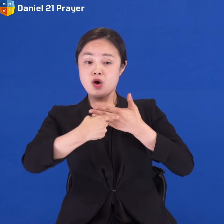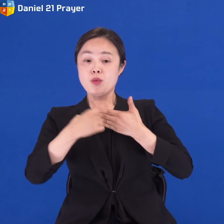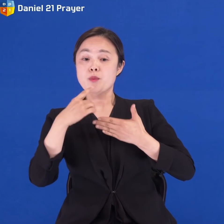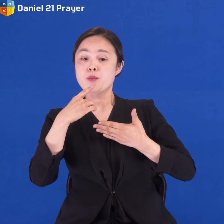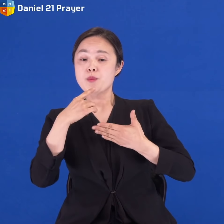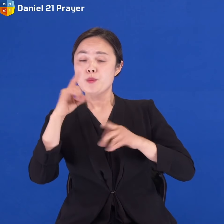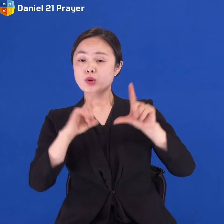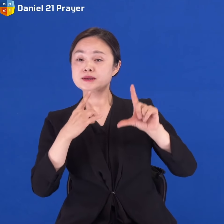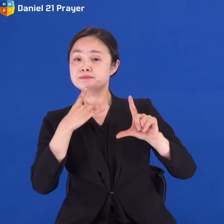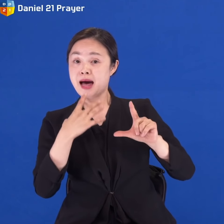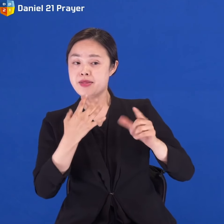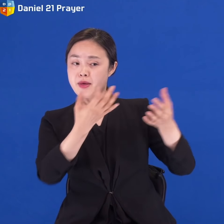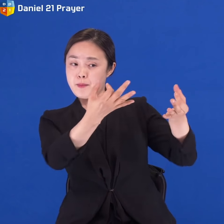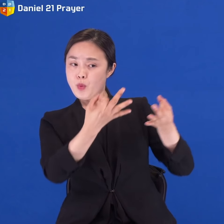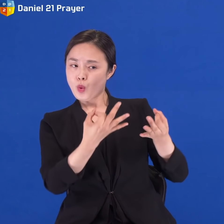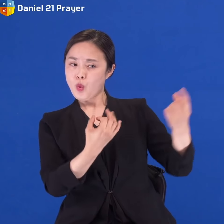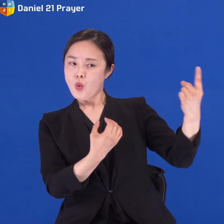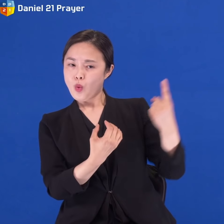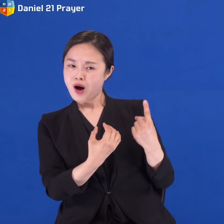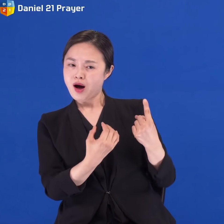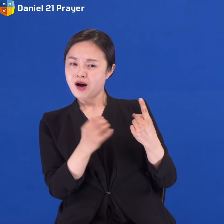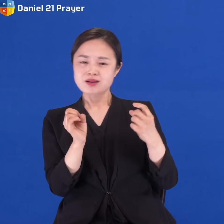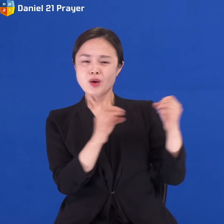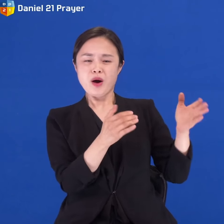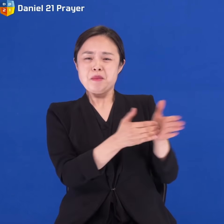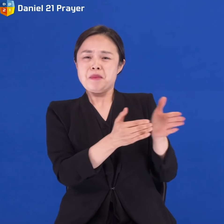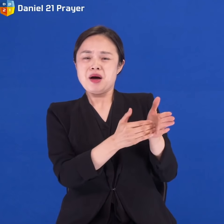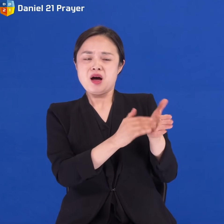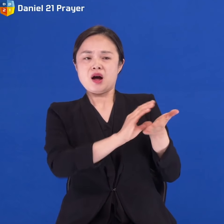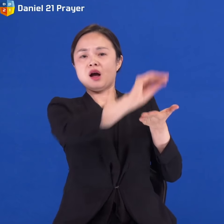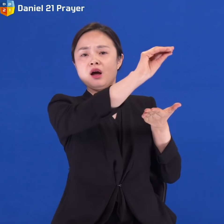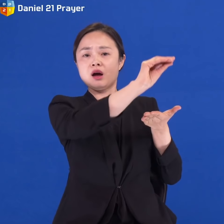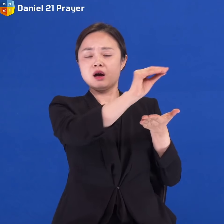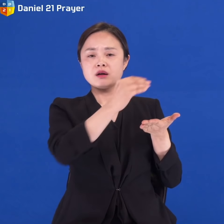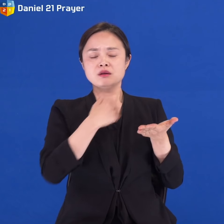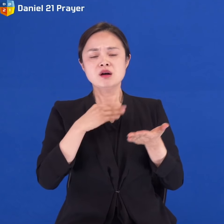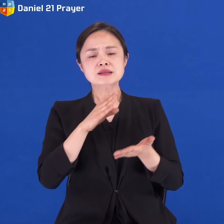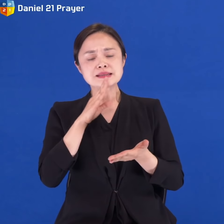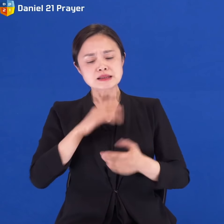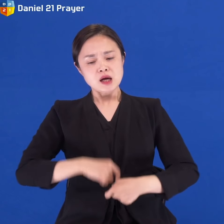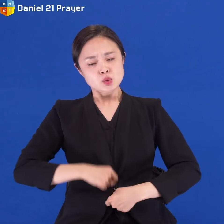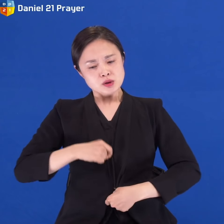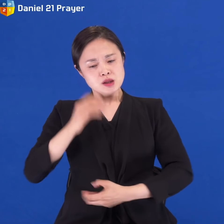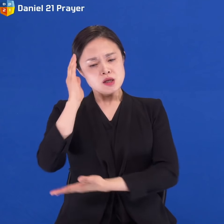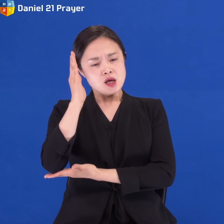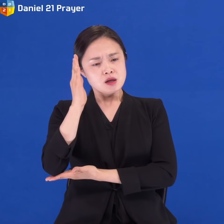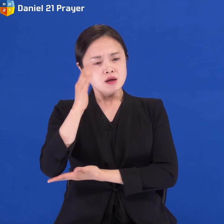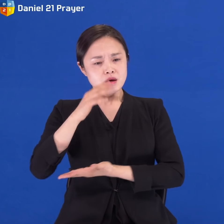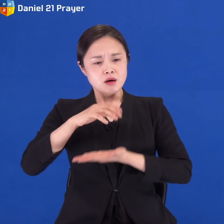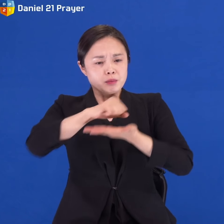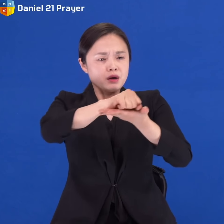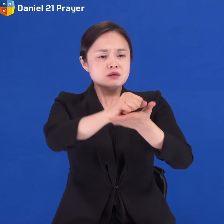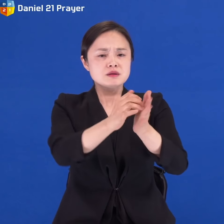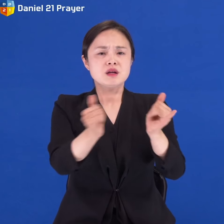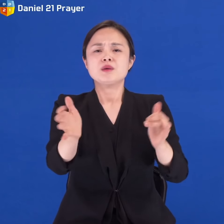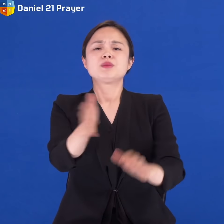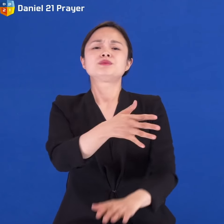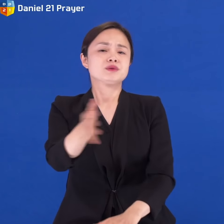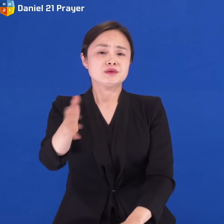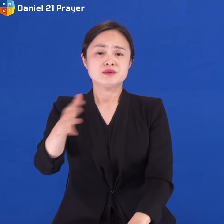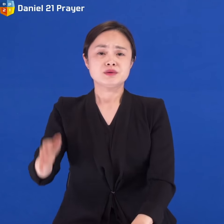사람이 거의 없었습니다. 그러던 중에 저는 가면을 쓰기 시작했습니다. 아프지 않는